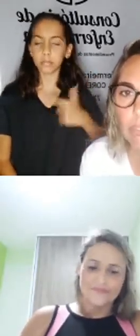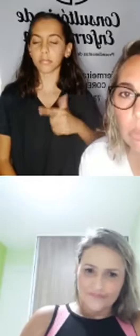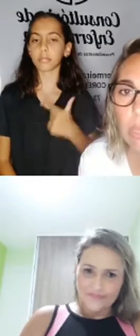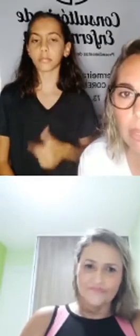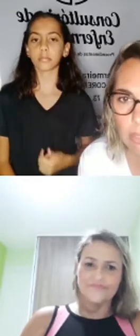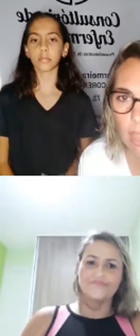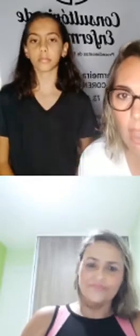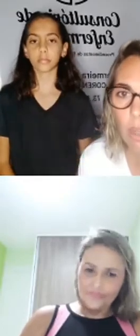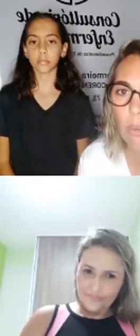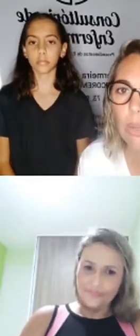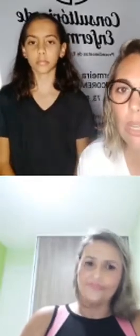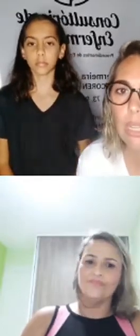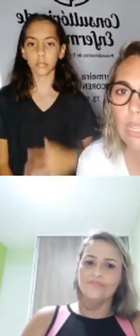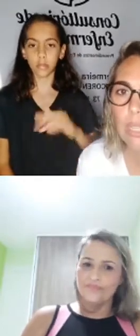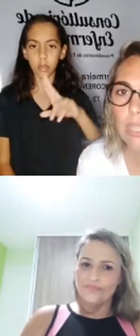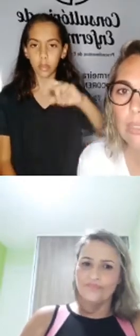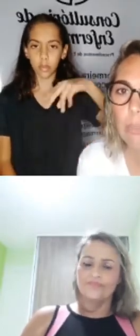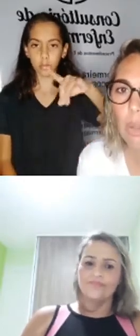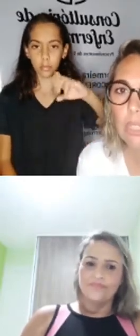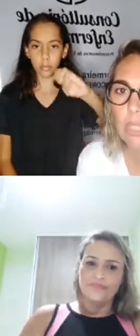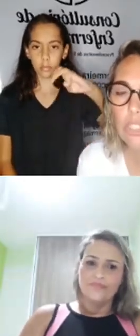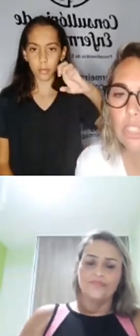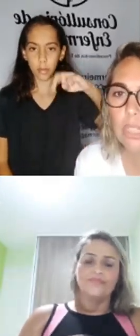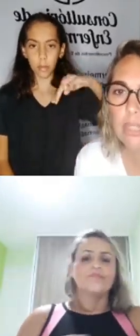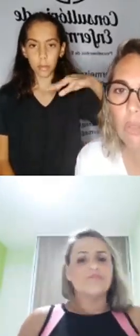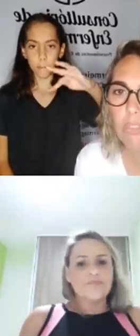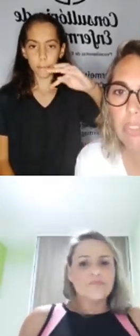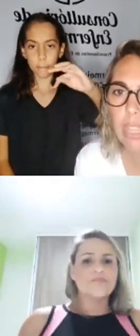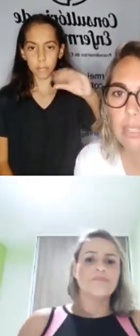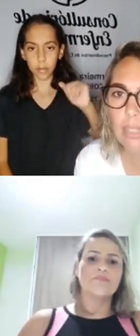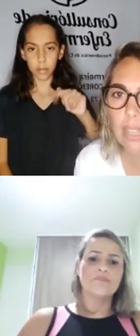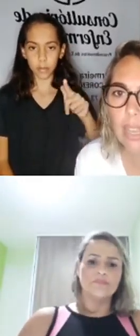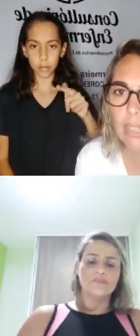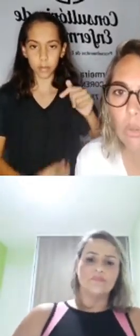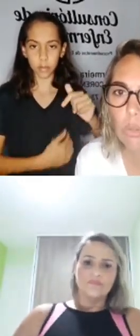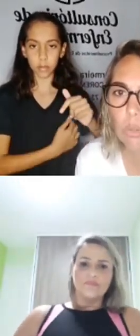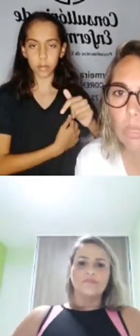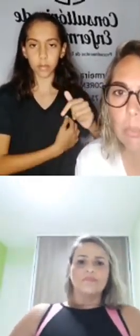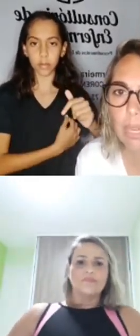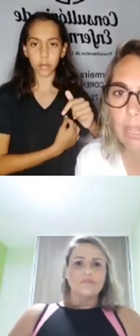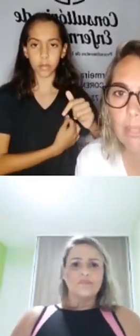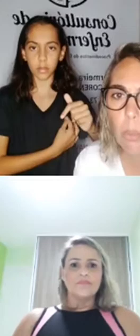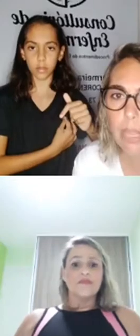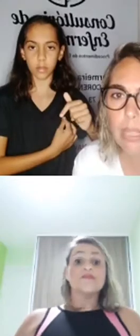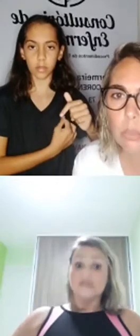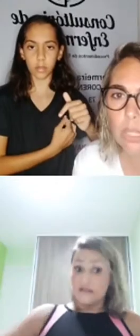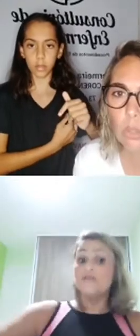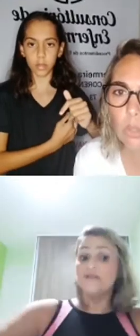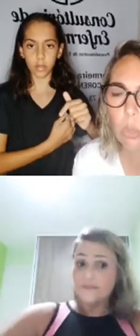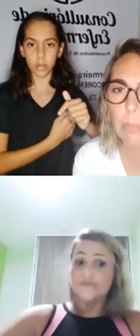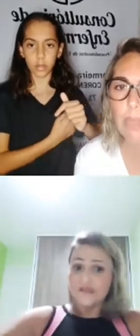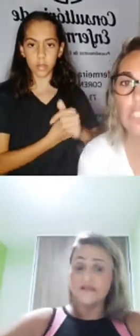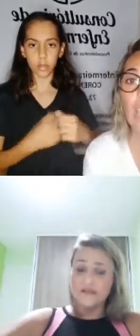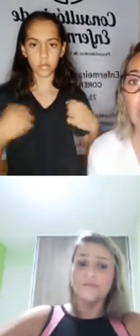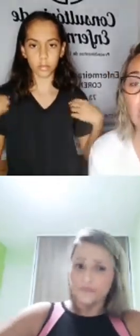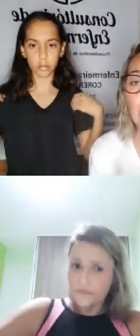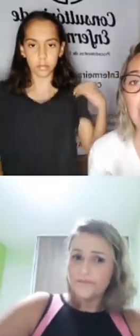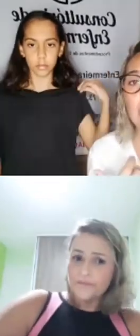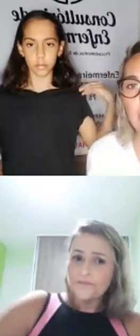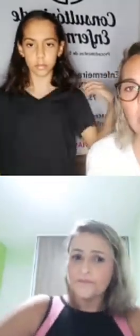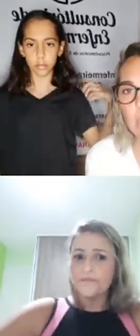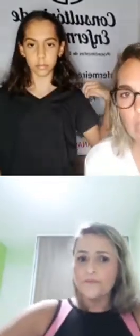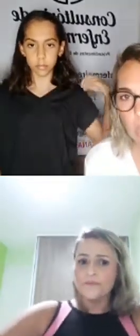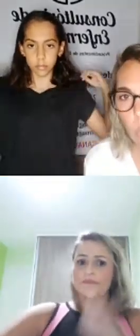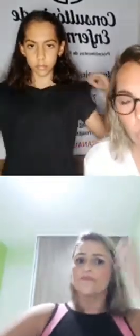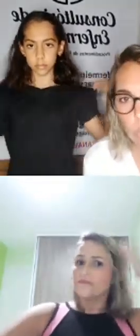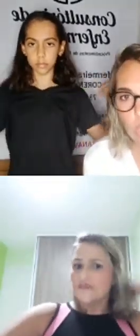ela é fundamental. Isso é importante ter essa conversa até lá na consulta do pré-natal mesmo, Sim. né, doutora? Para já ir